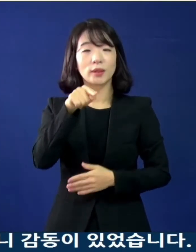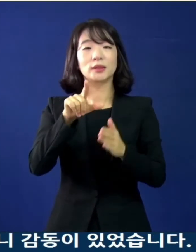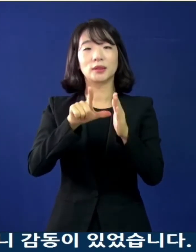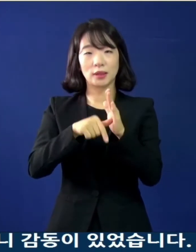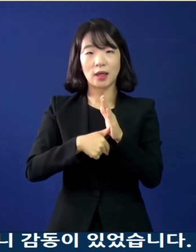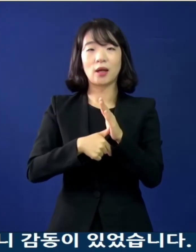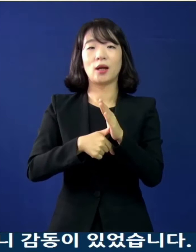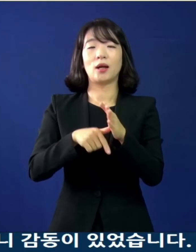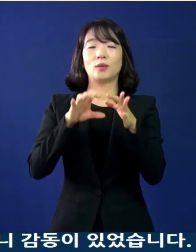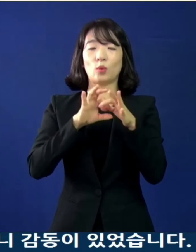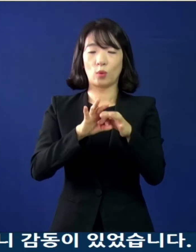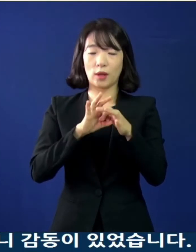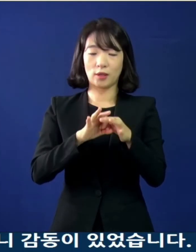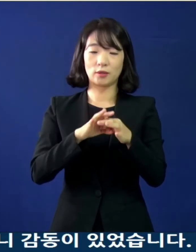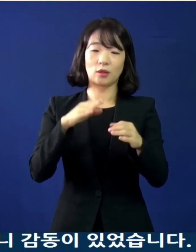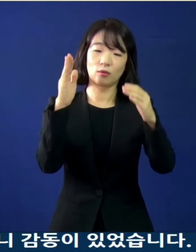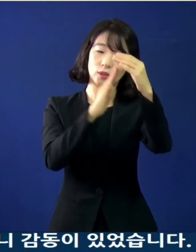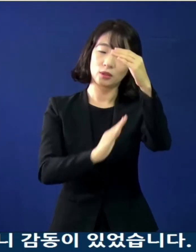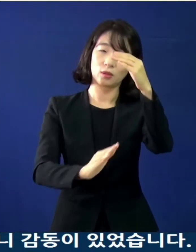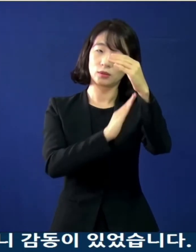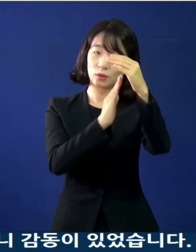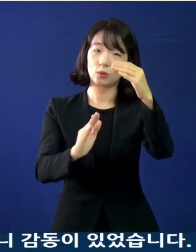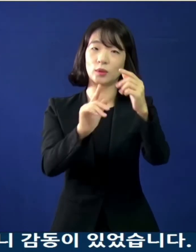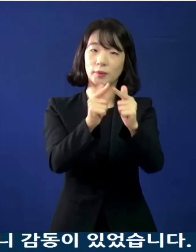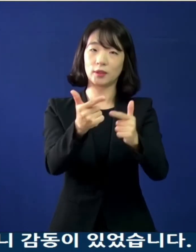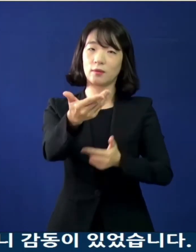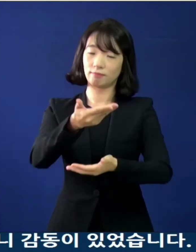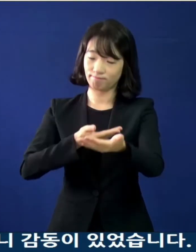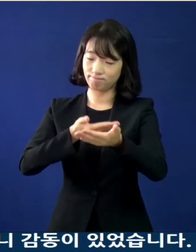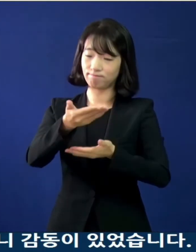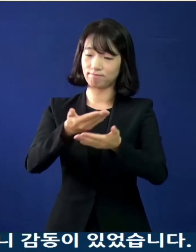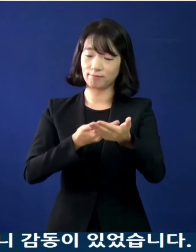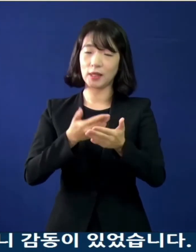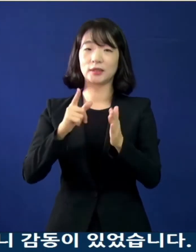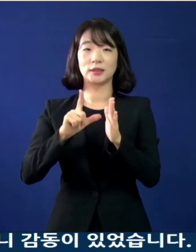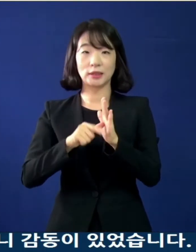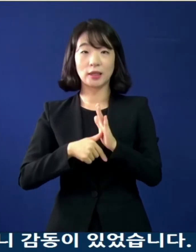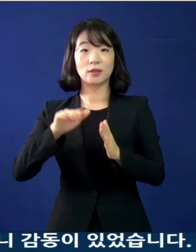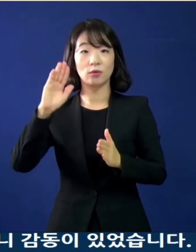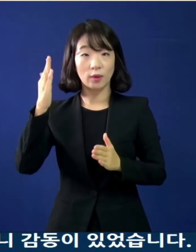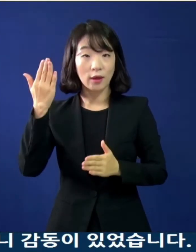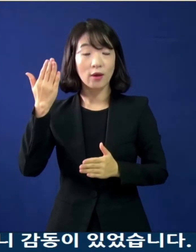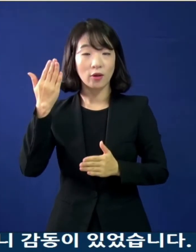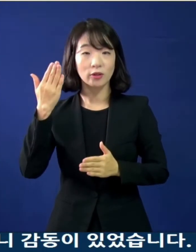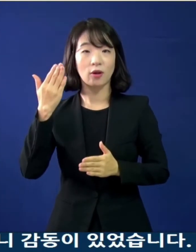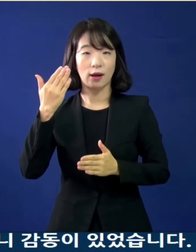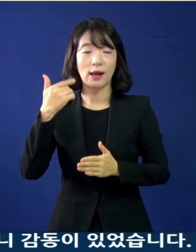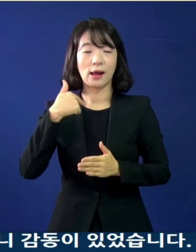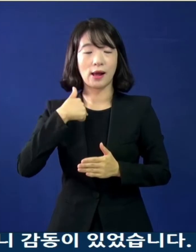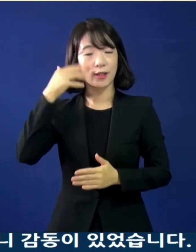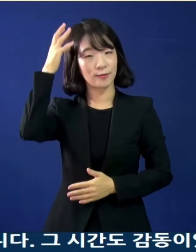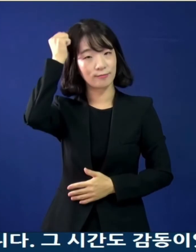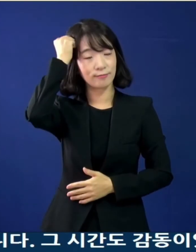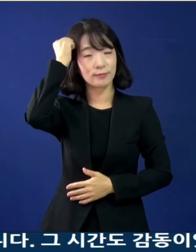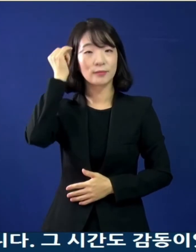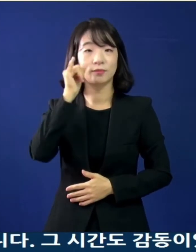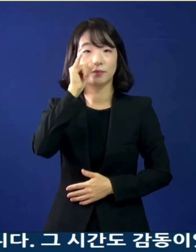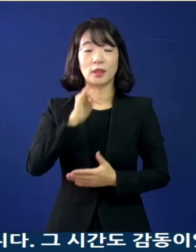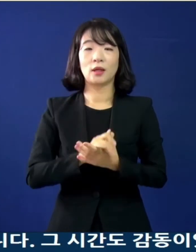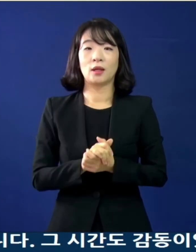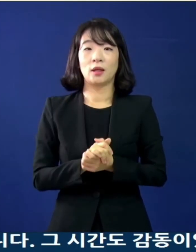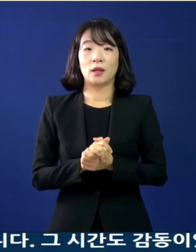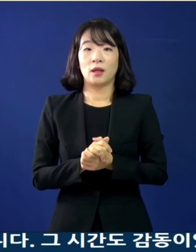마음들이 주고받아지는 그런 특별한 그 즐거움이 있었습니다. 이